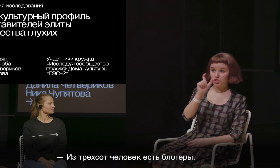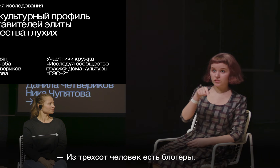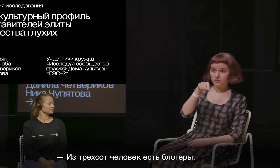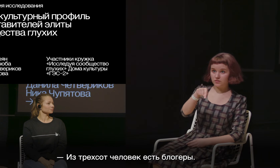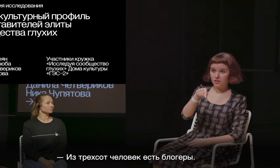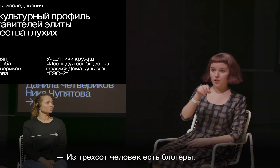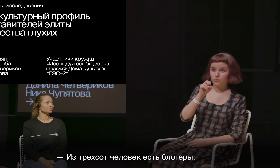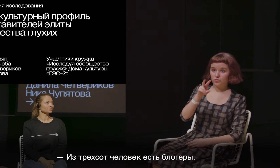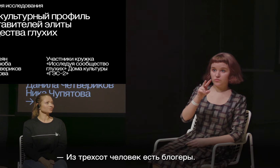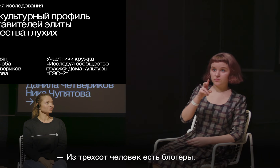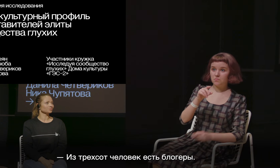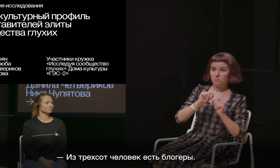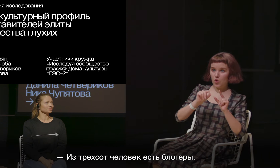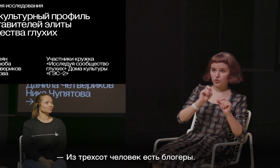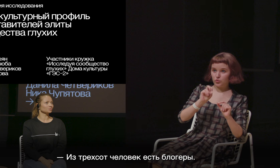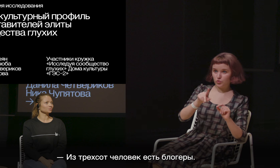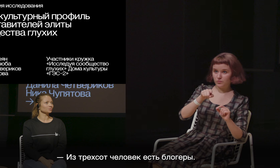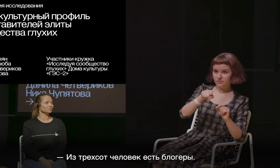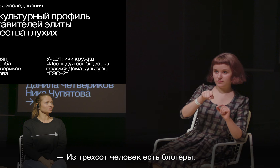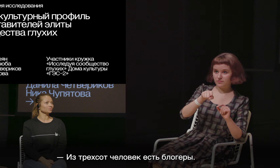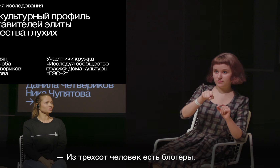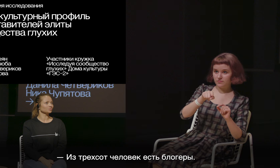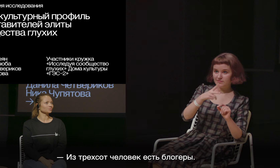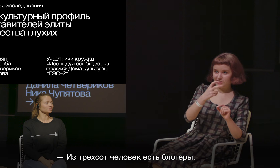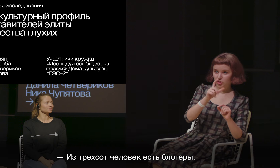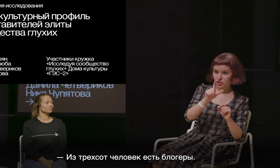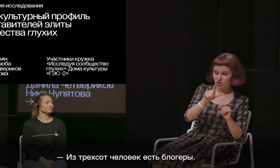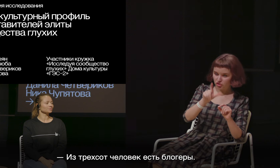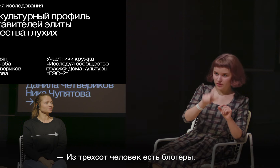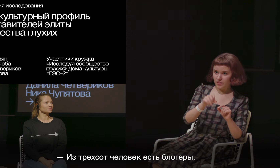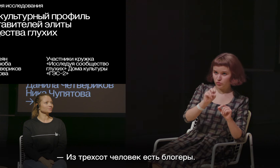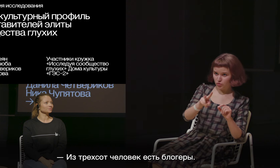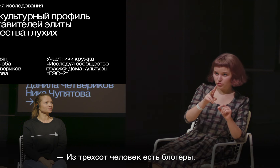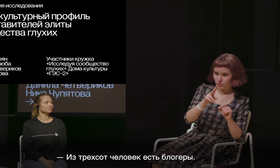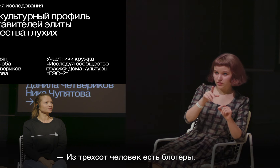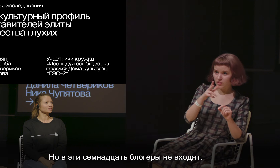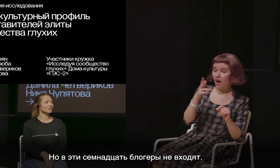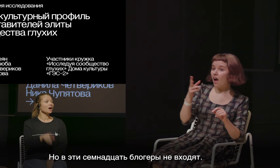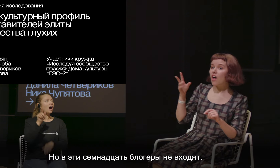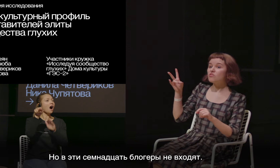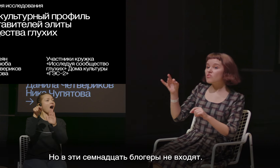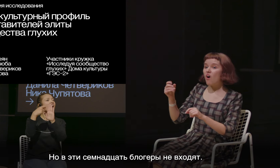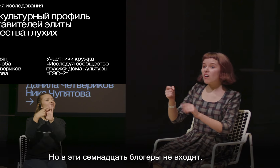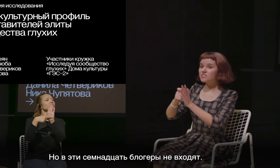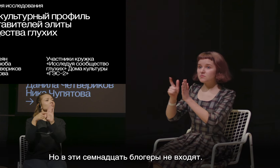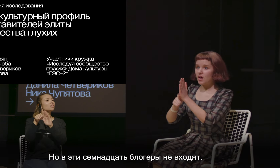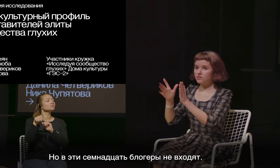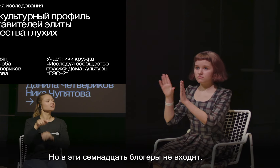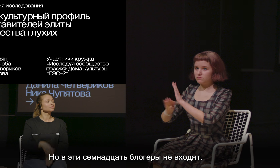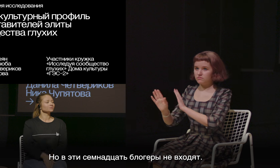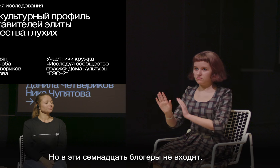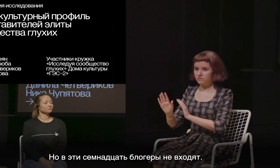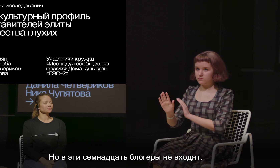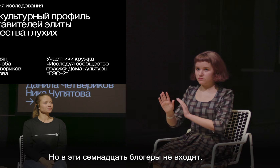Из 300 человек есть блогеры. Есть блогеры, из 300 есть блогеры, но в эти